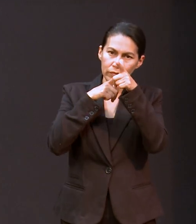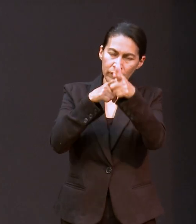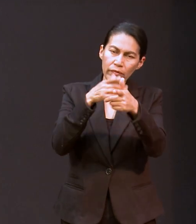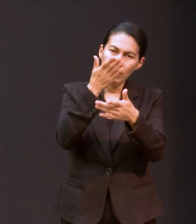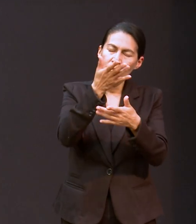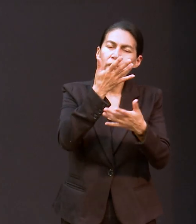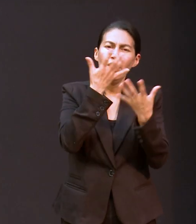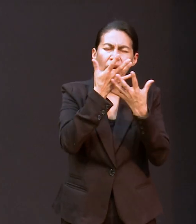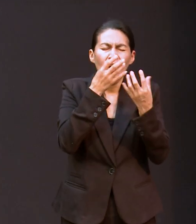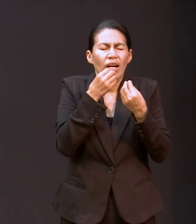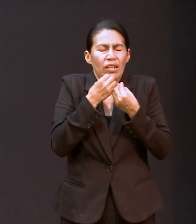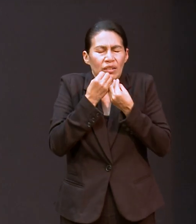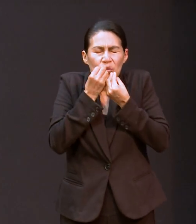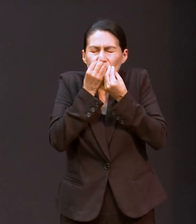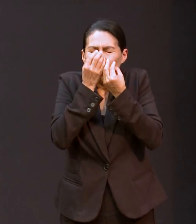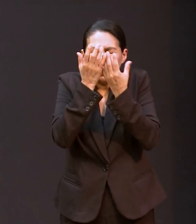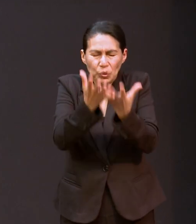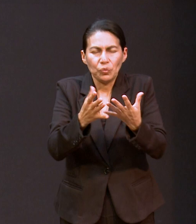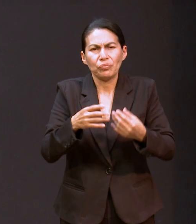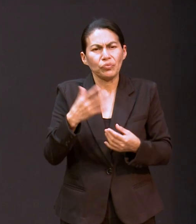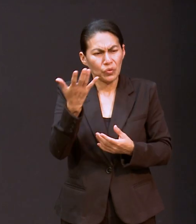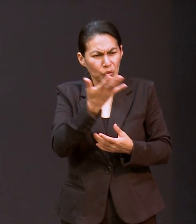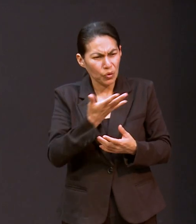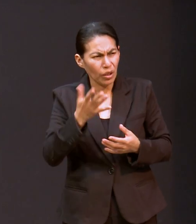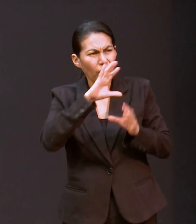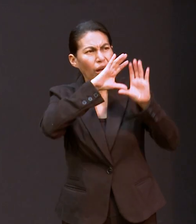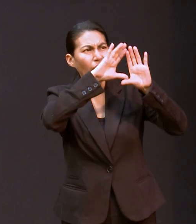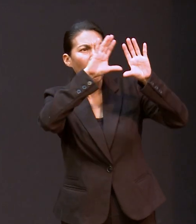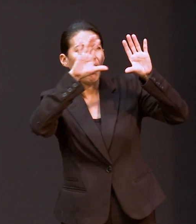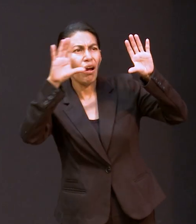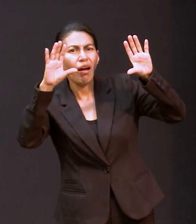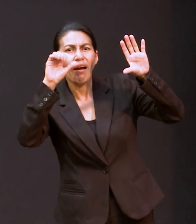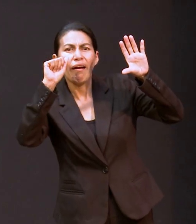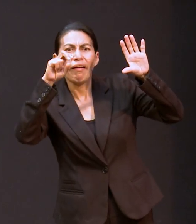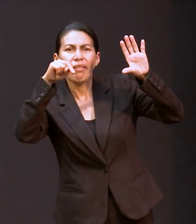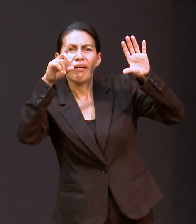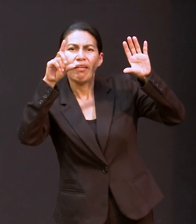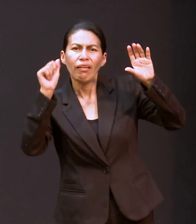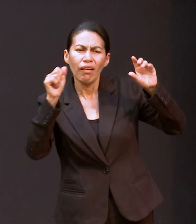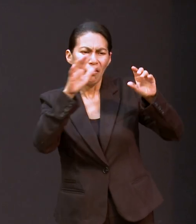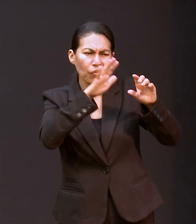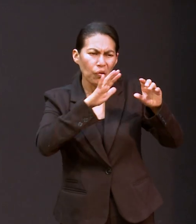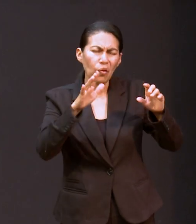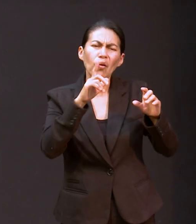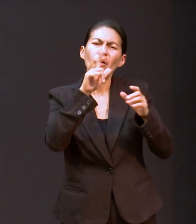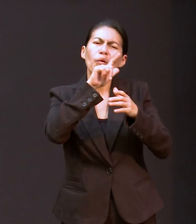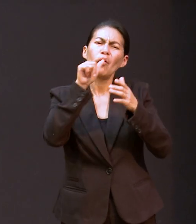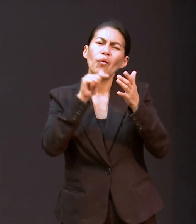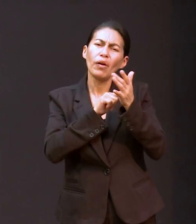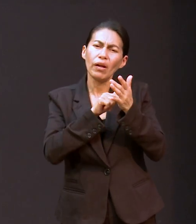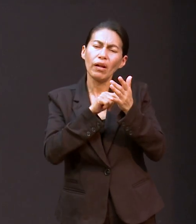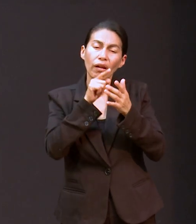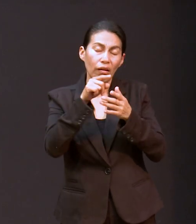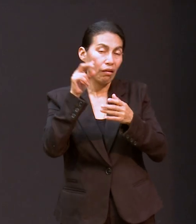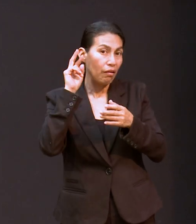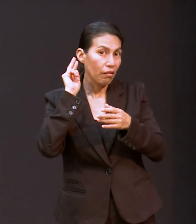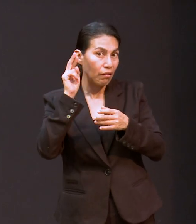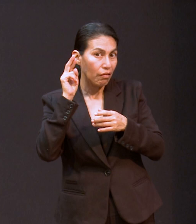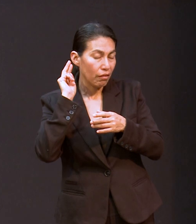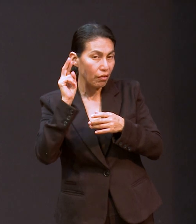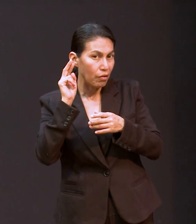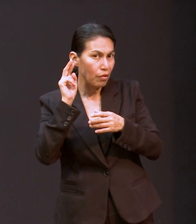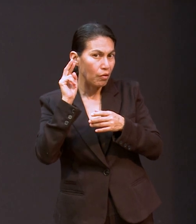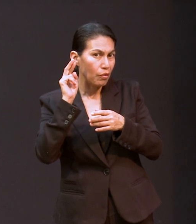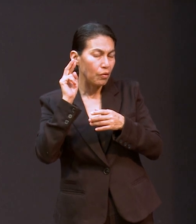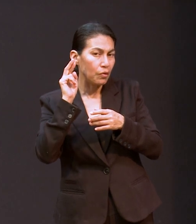como instrumento poderoso en toda Canadá porque la radiodifusora donde se transmiten el